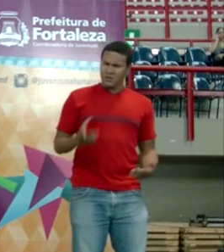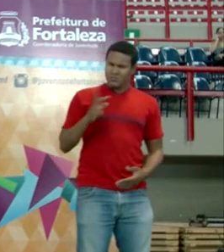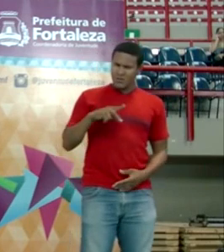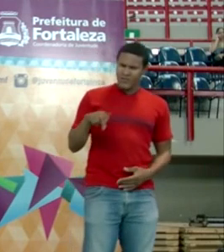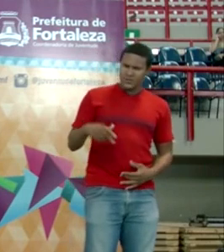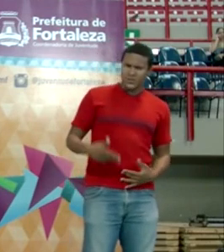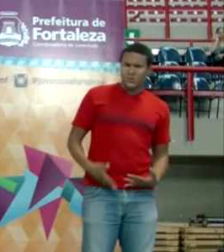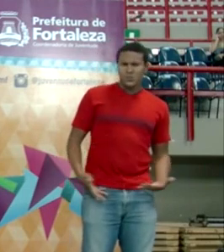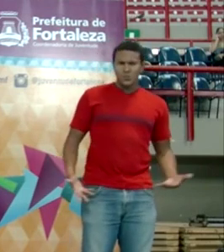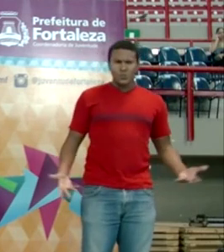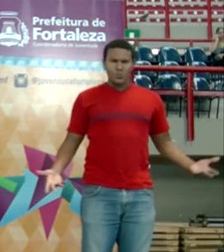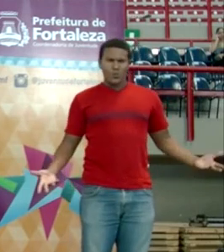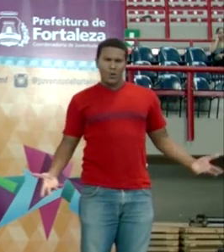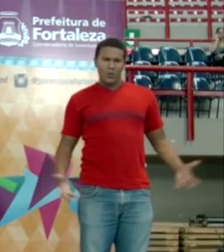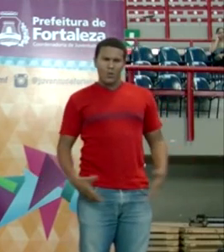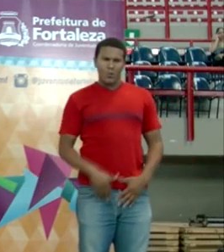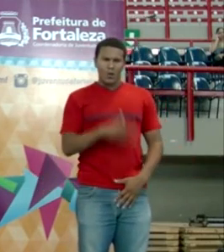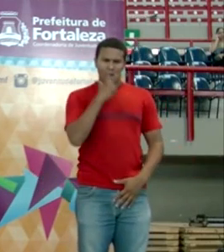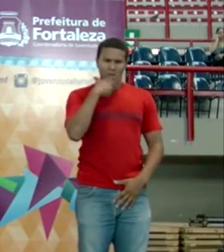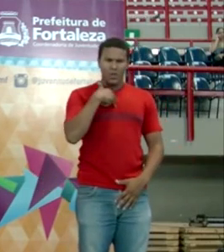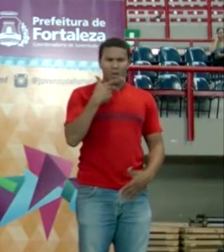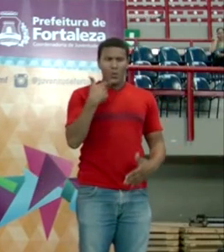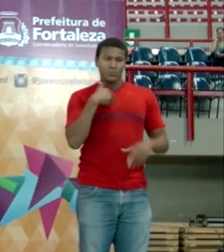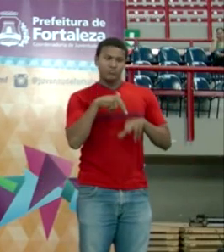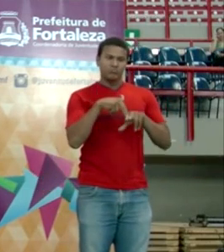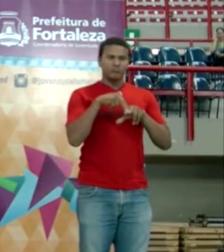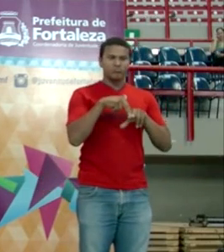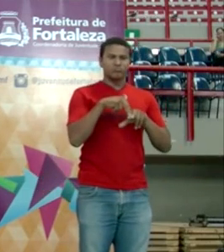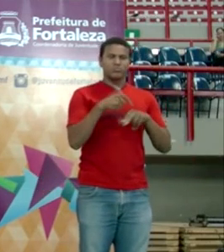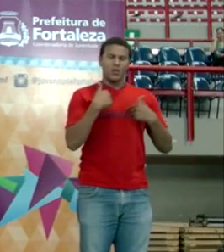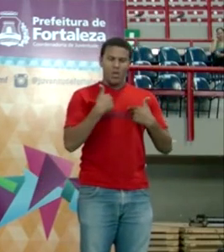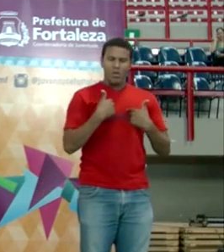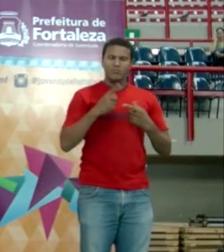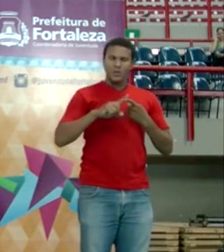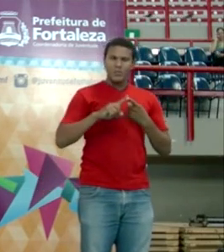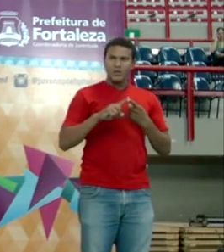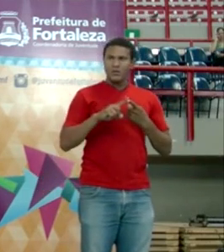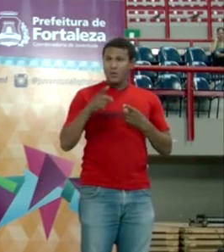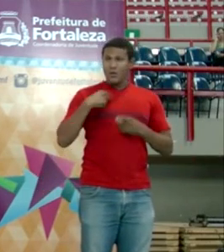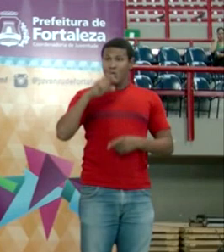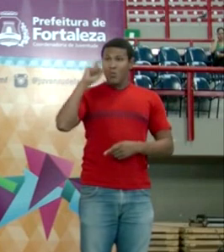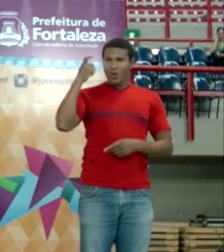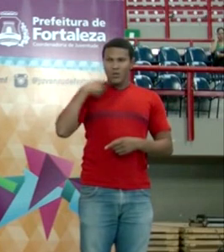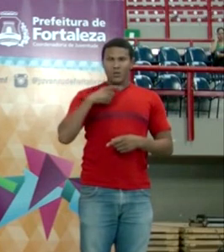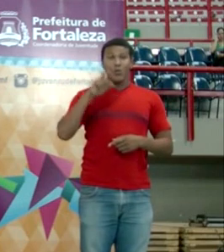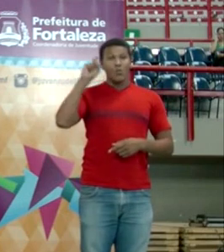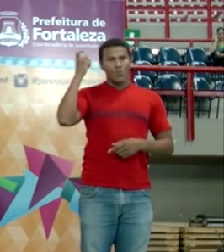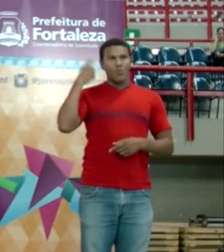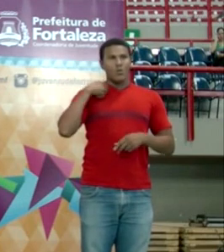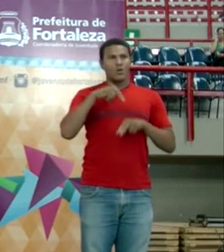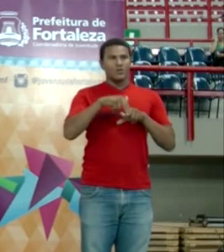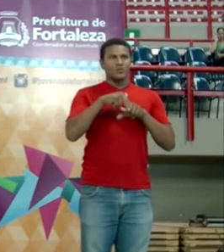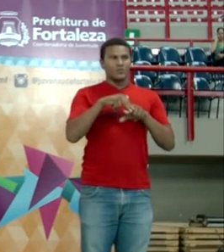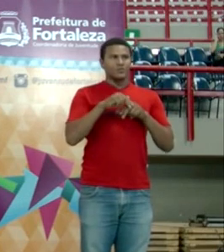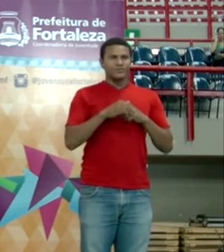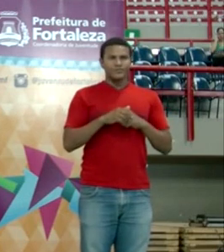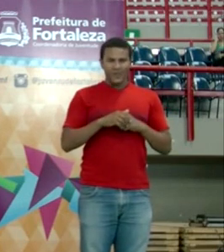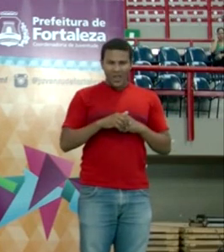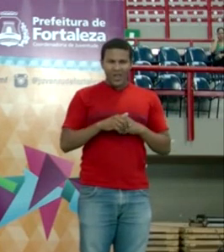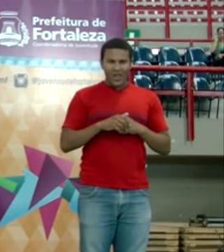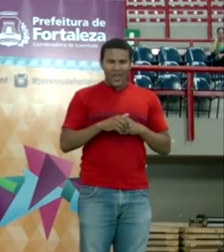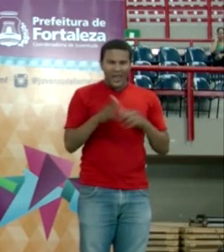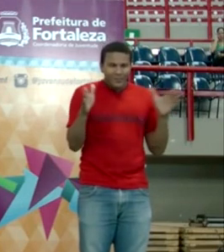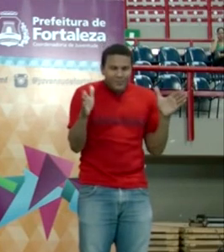é, compadre? Eu sou surfista. Eu também sou. Eu já fui, viu? Hoje eu não sou mais, não. Ah, professor,